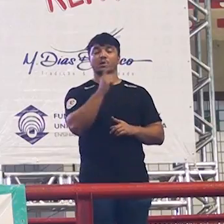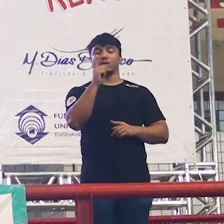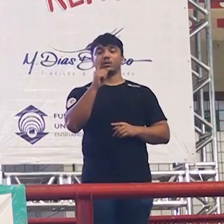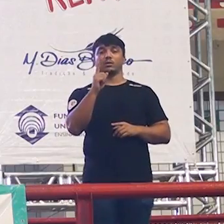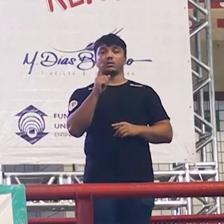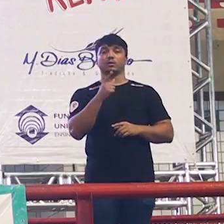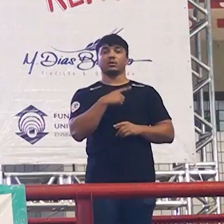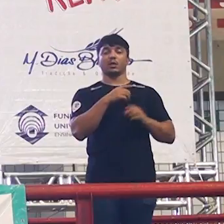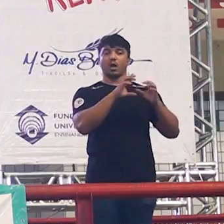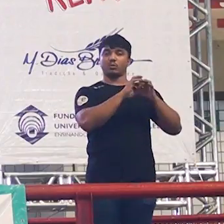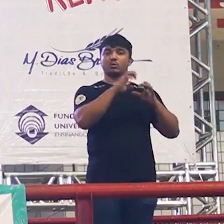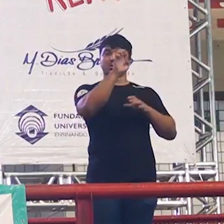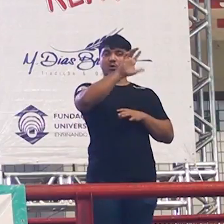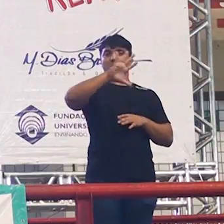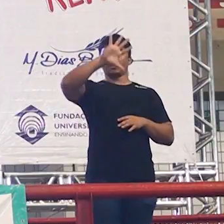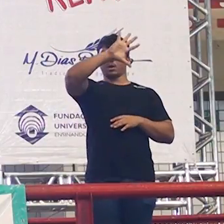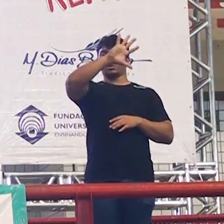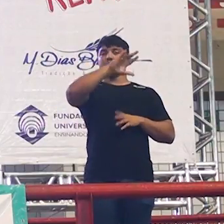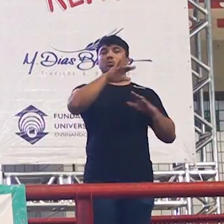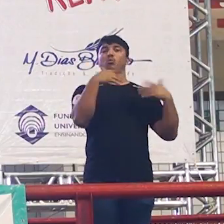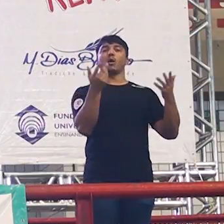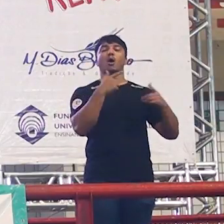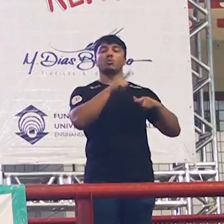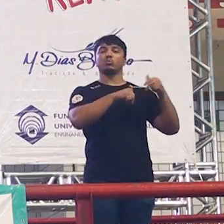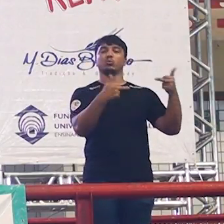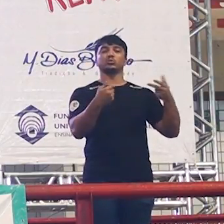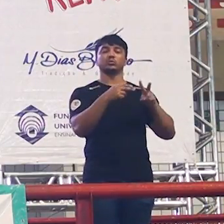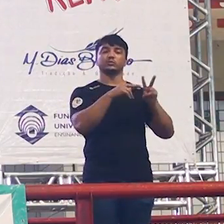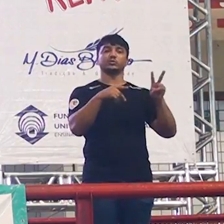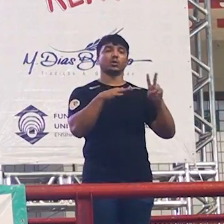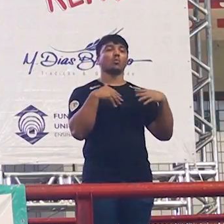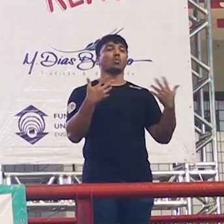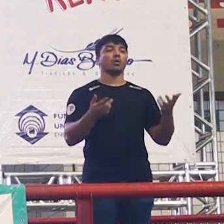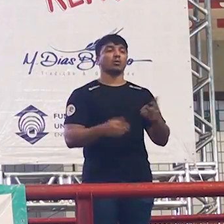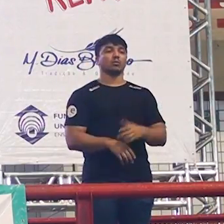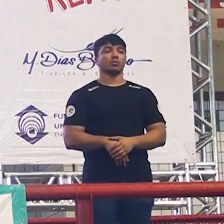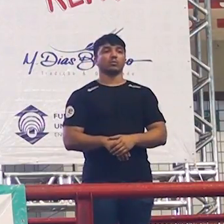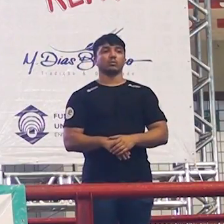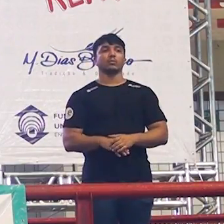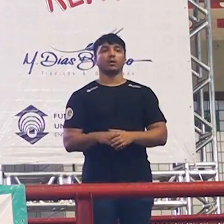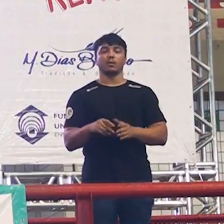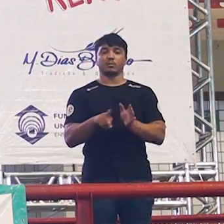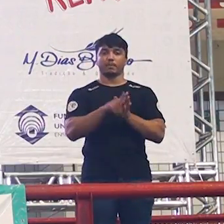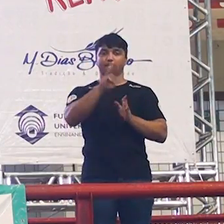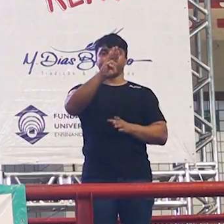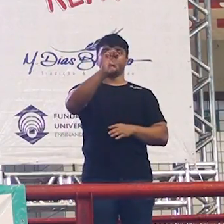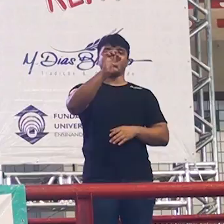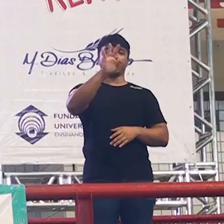não, a União Europeia usa qual produto para produzir açúcar? Beterraba.